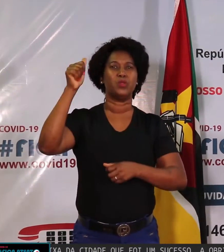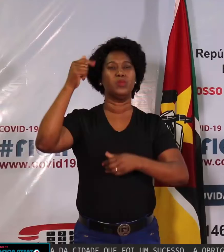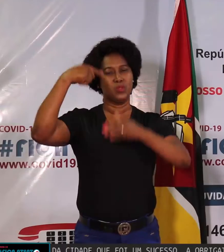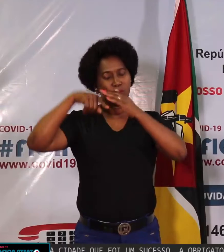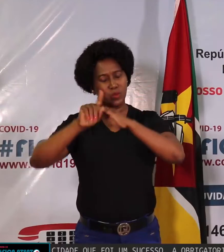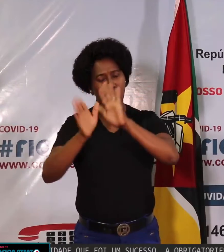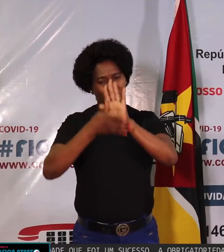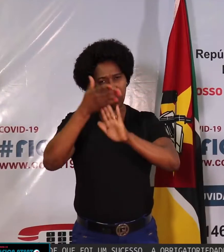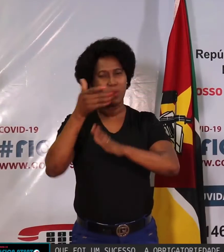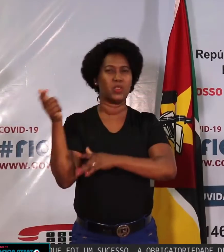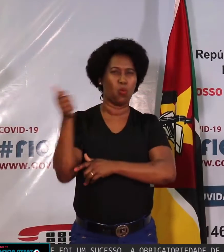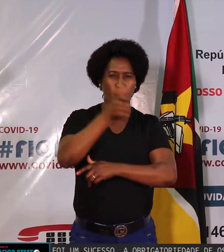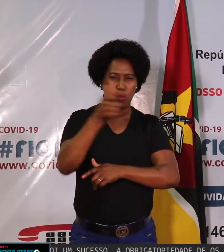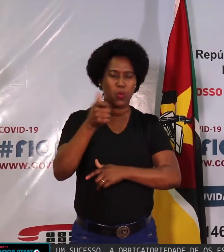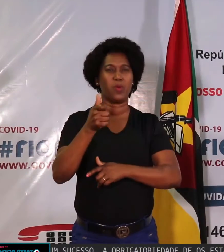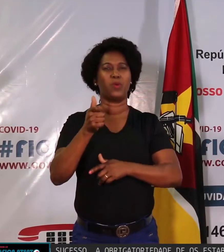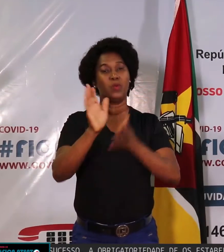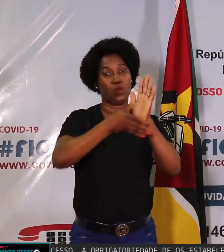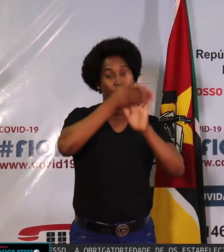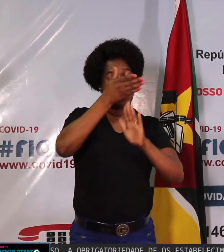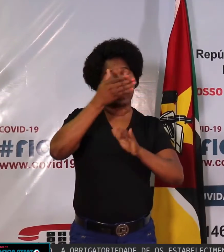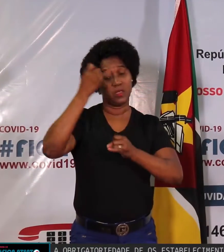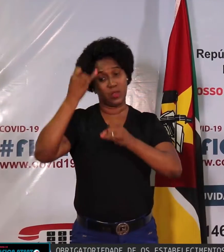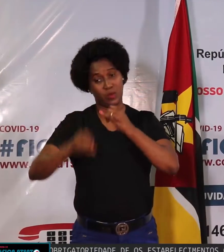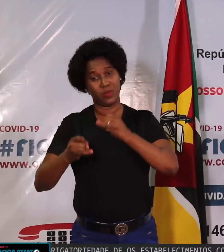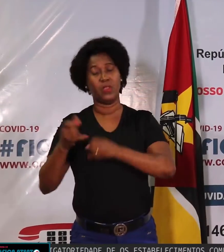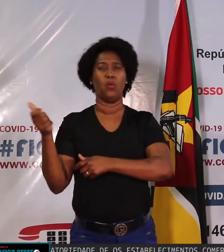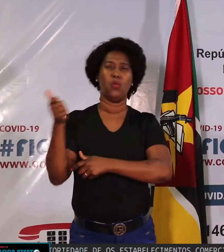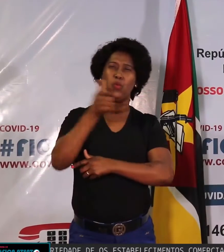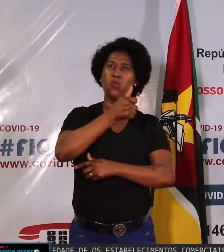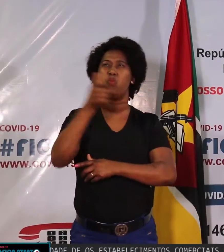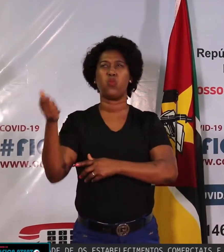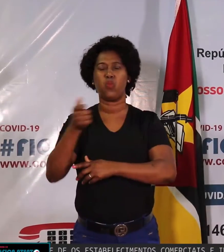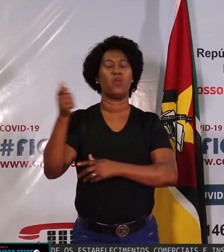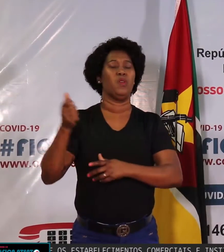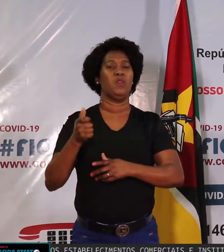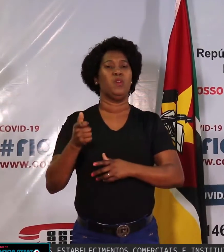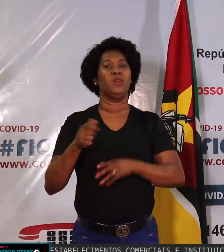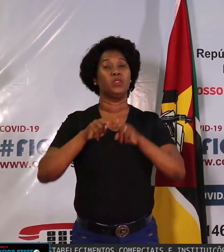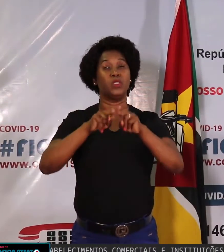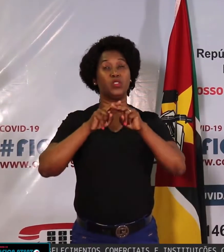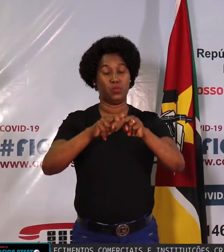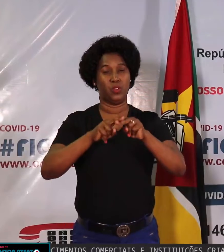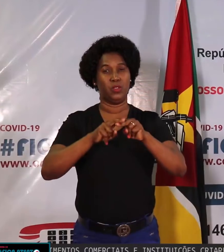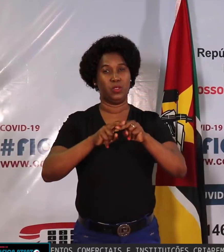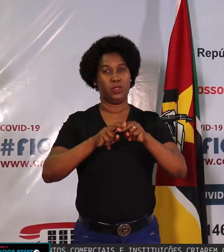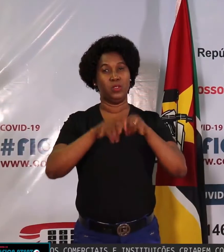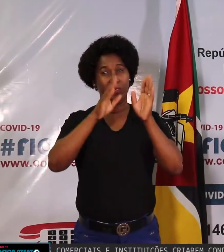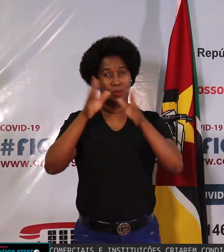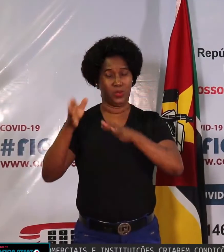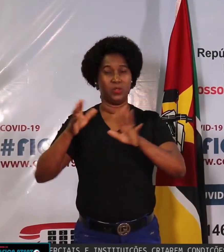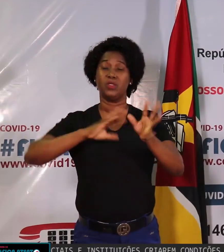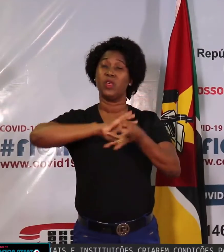e no final de cada jornada de transporte de passageiros, e a todos